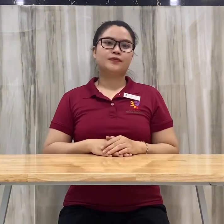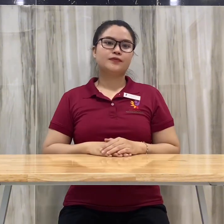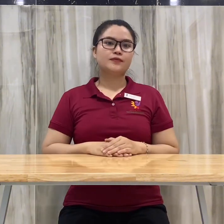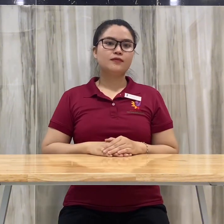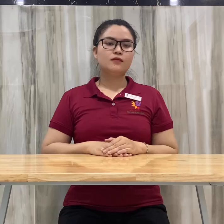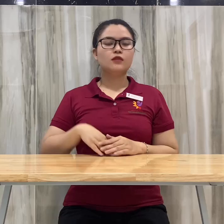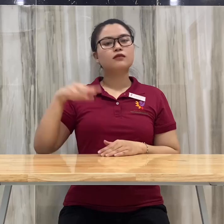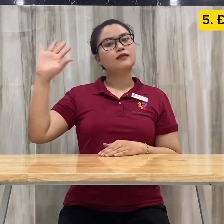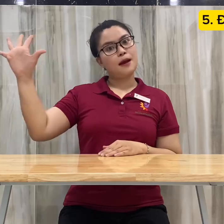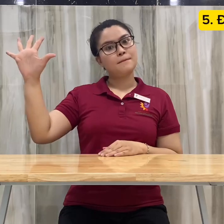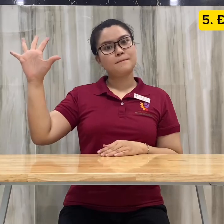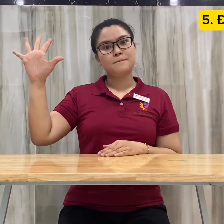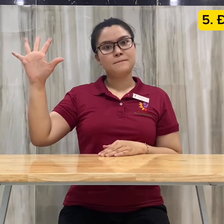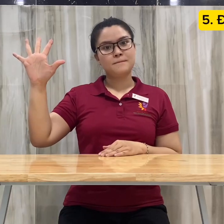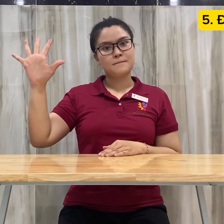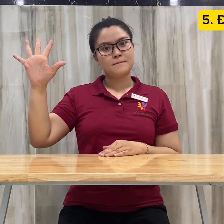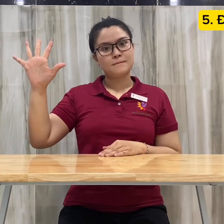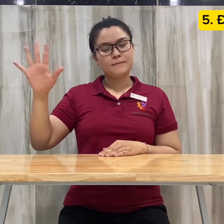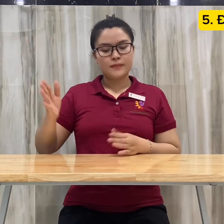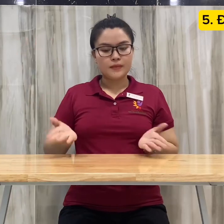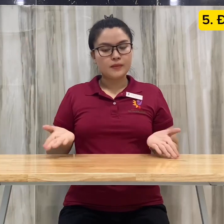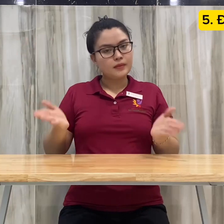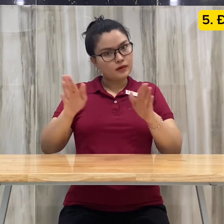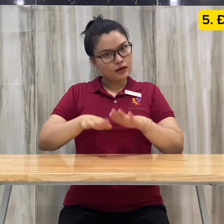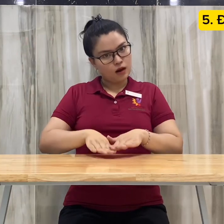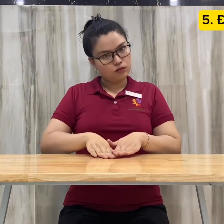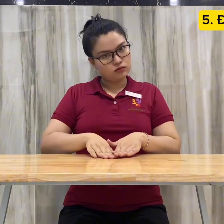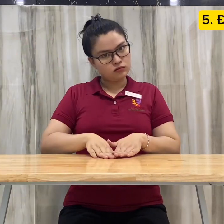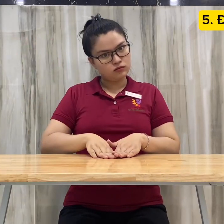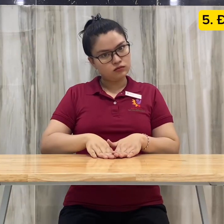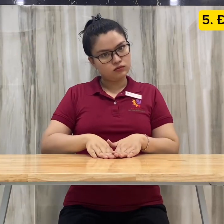Từ số 5, đóng, đóng.